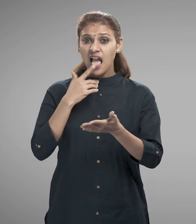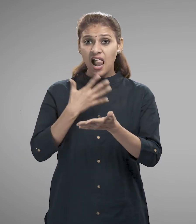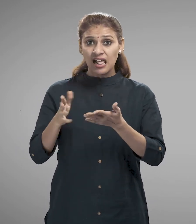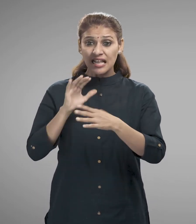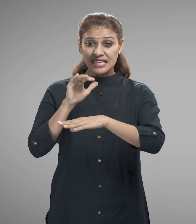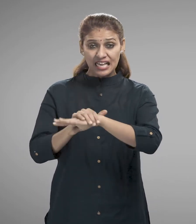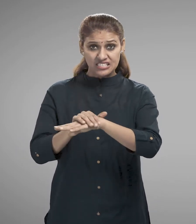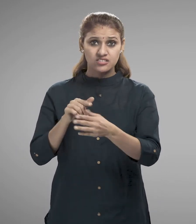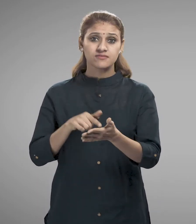जाएं।